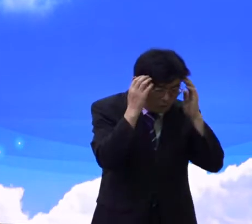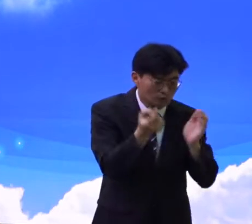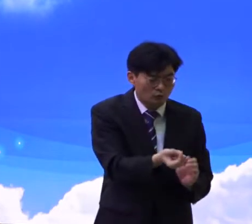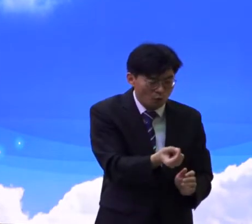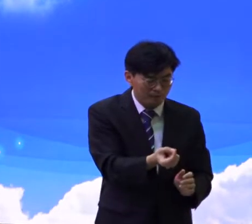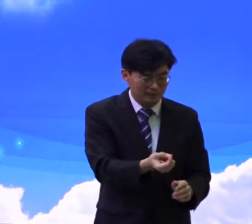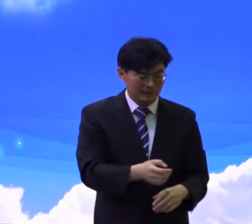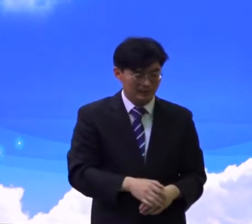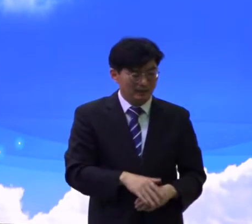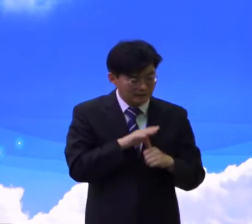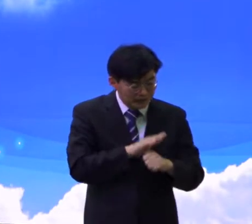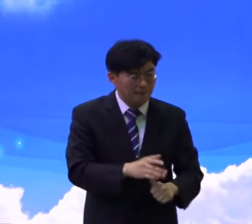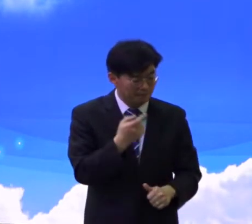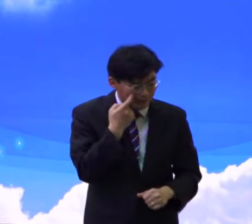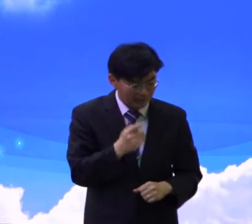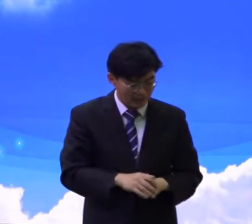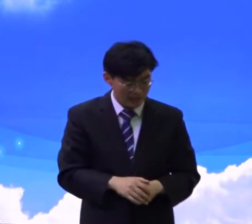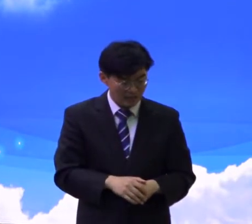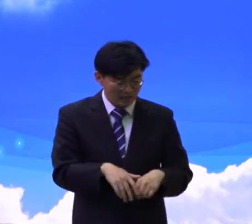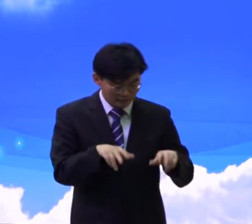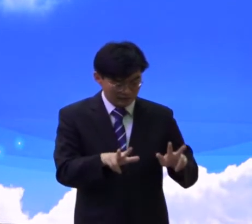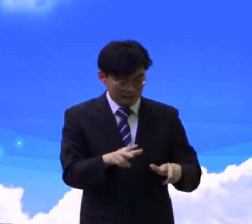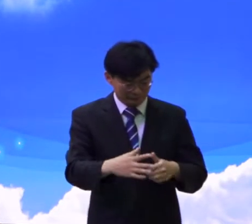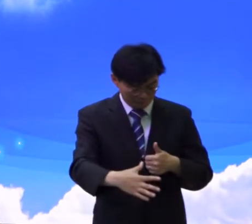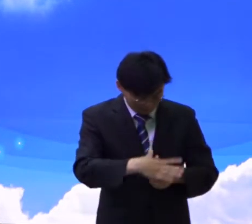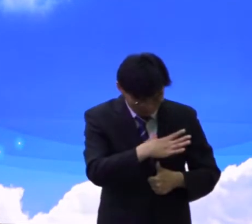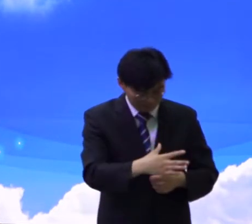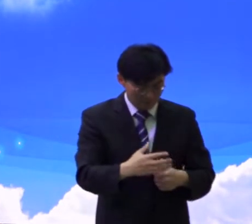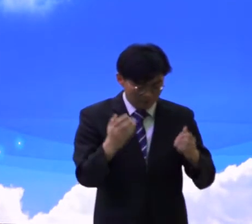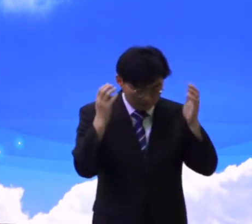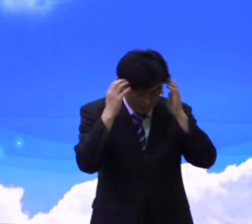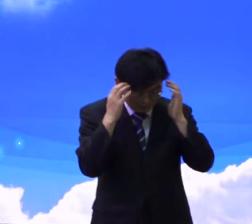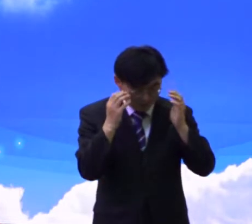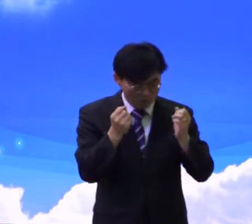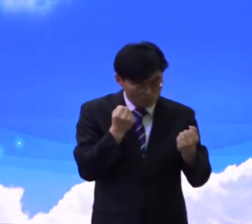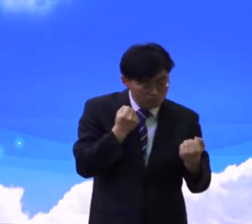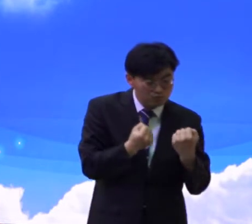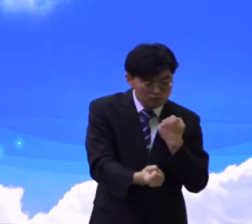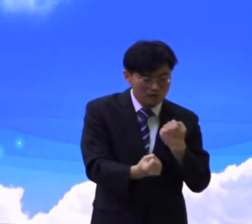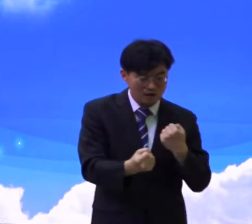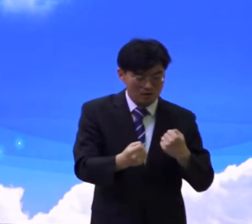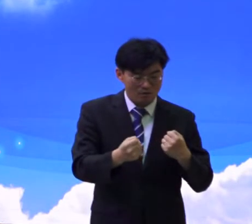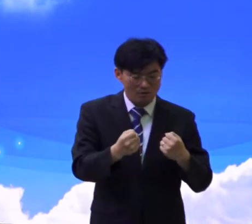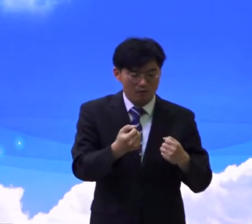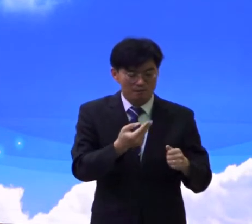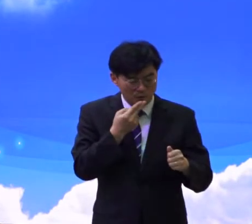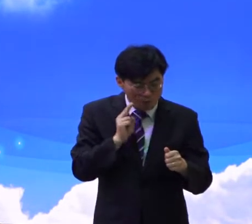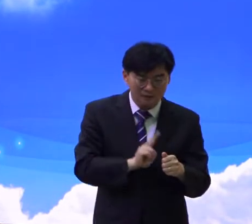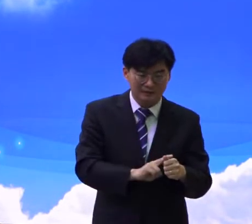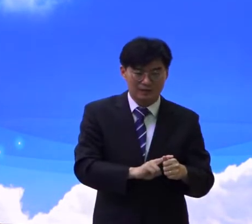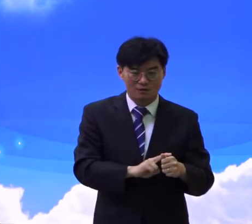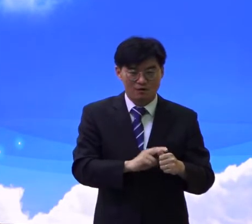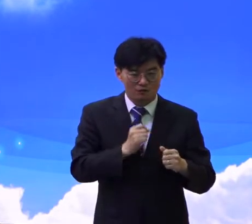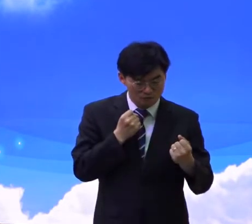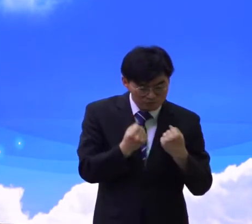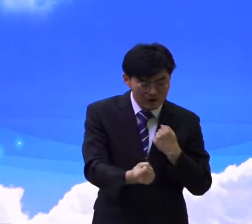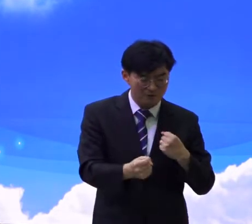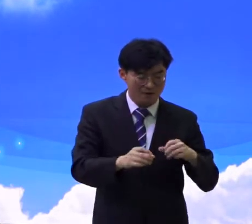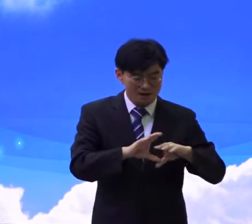일어나서 더 힘을 내서 도전해라. 하나님이 이렇게 명령하고 이끌고 가시는 겁니다.